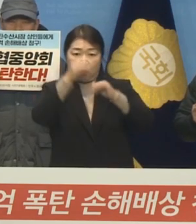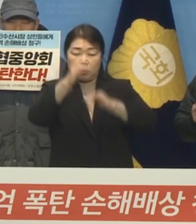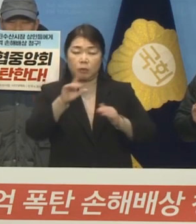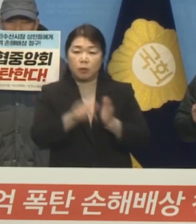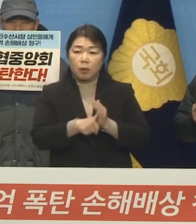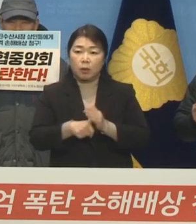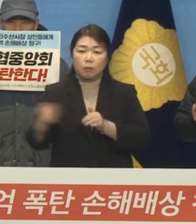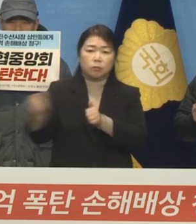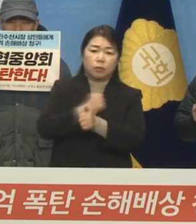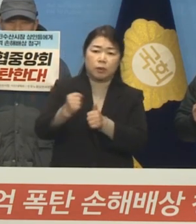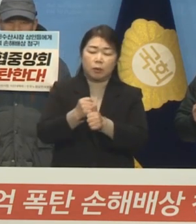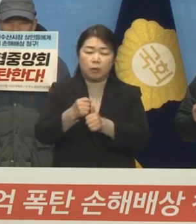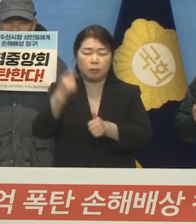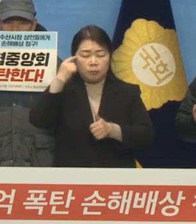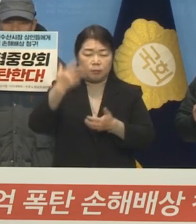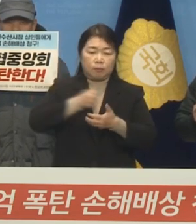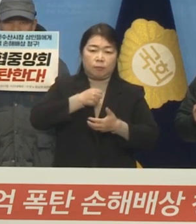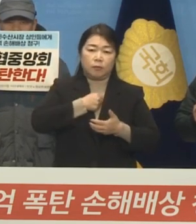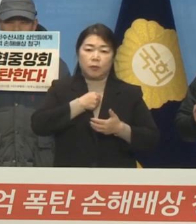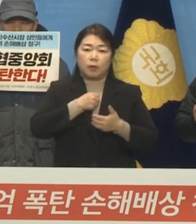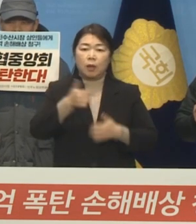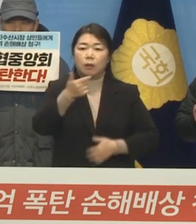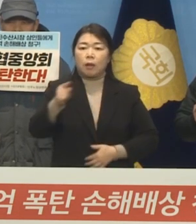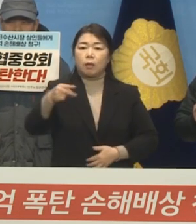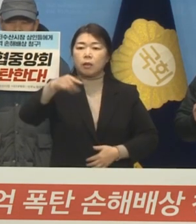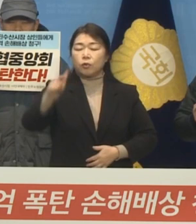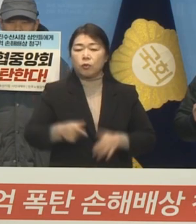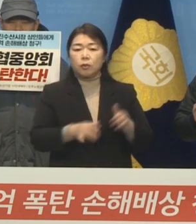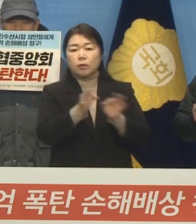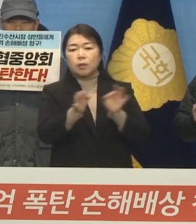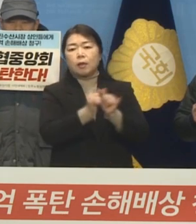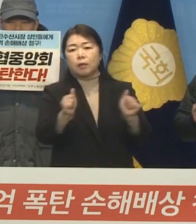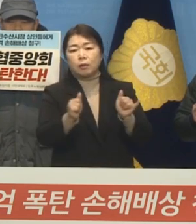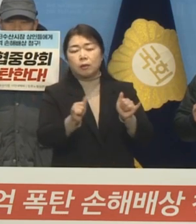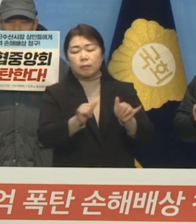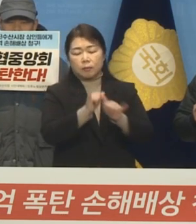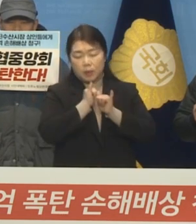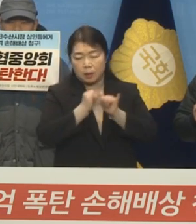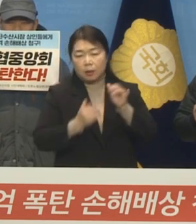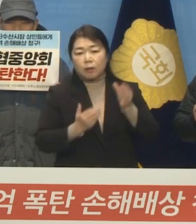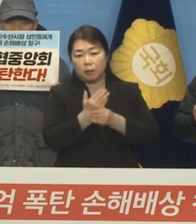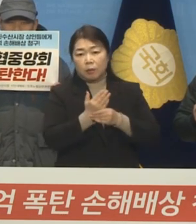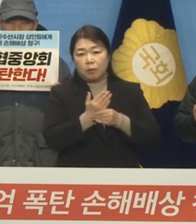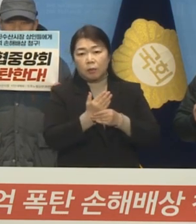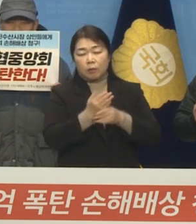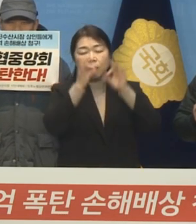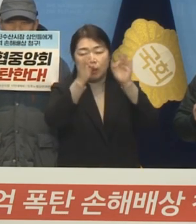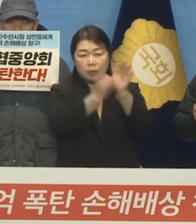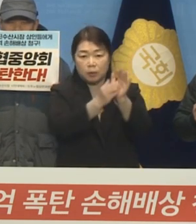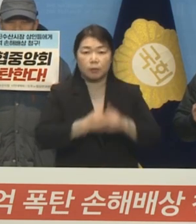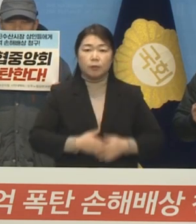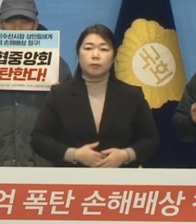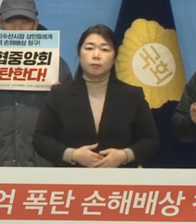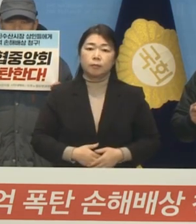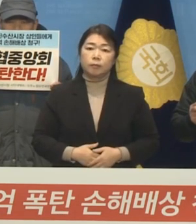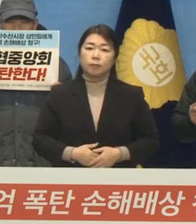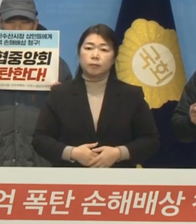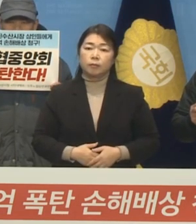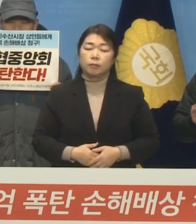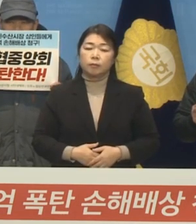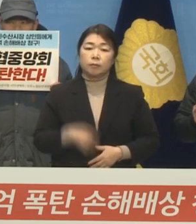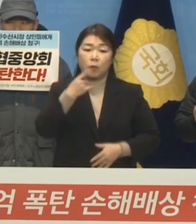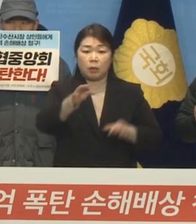직원의 폭행 트라우마로 나세균 구시장 상인이 세상을 떠나는 것도 지켜봐야 했습니다.